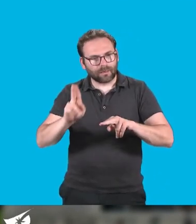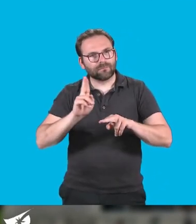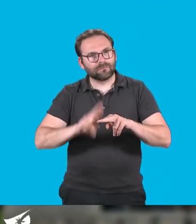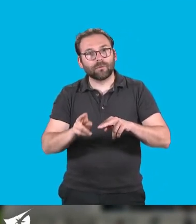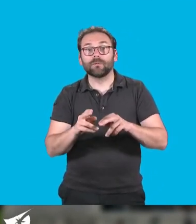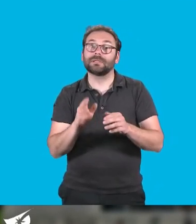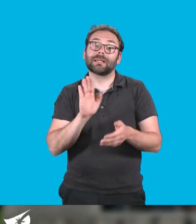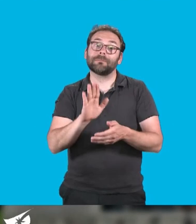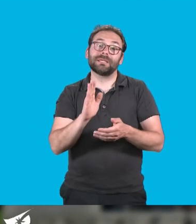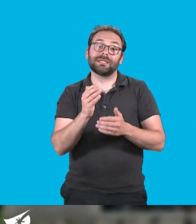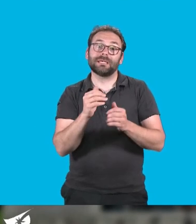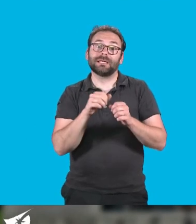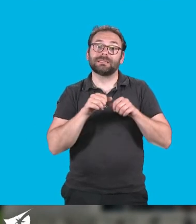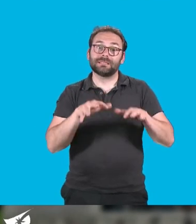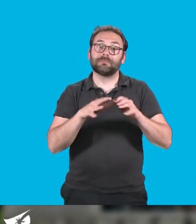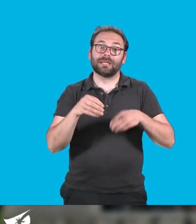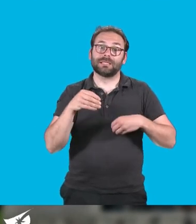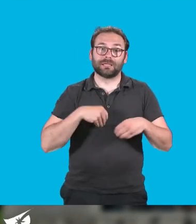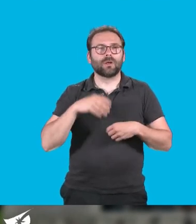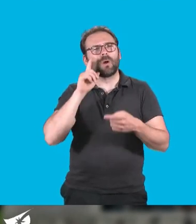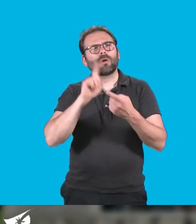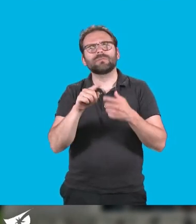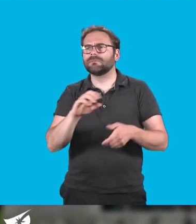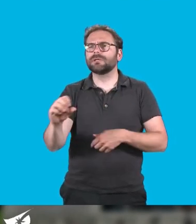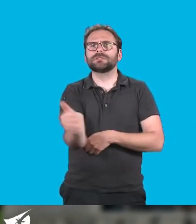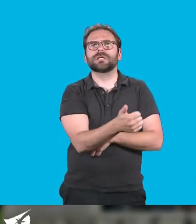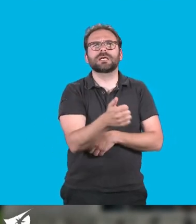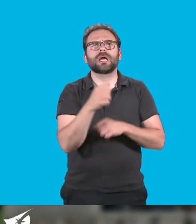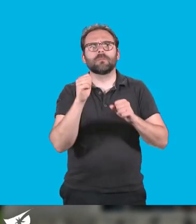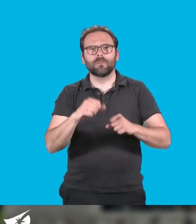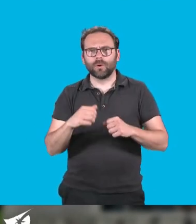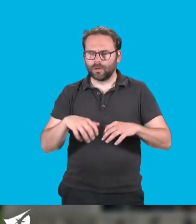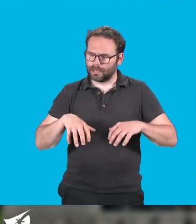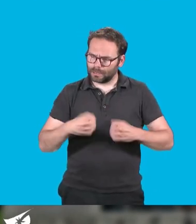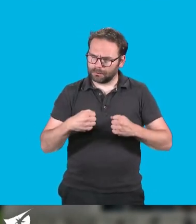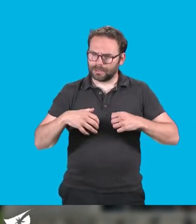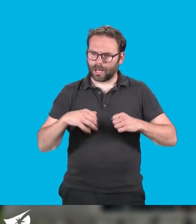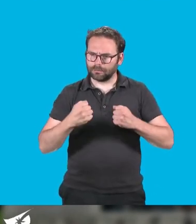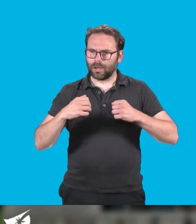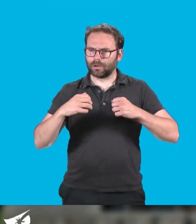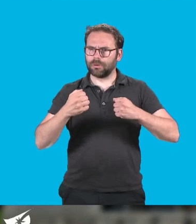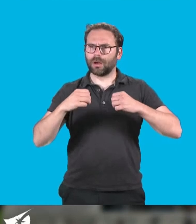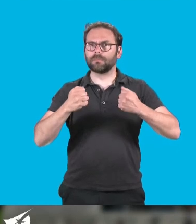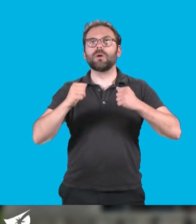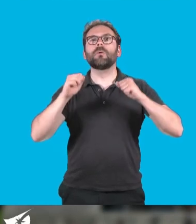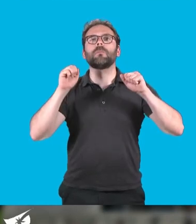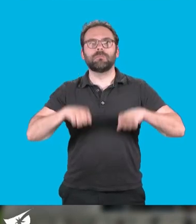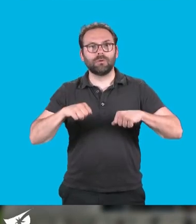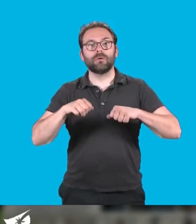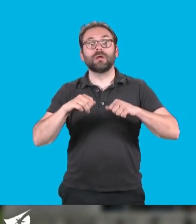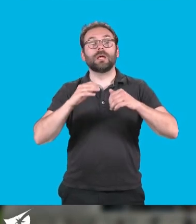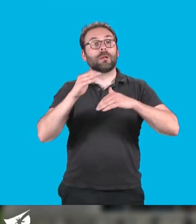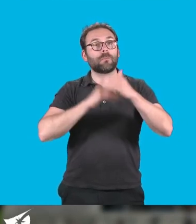schéma directeur au long cours, pour permettre à chacune et chacun de monter en charge et de répondre justement aux ambitions de ce